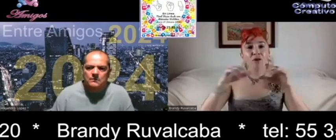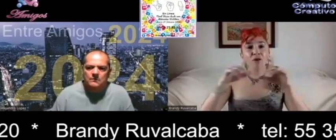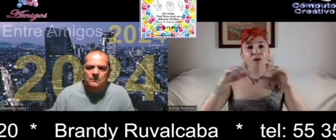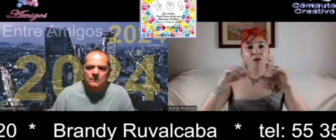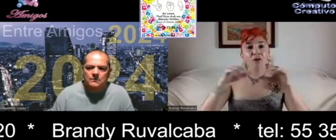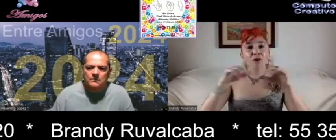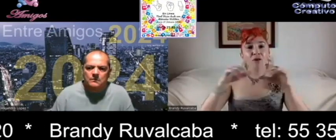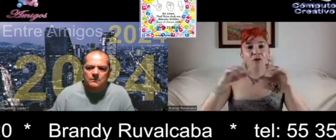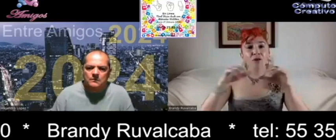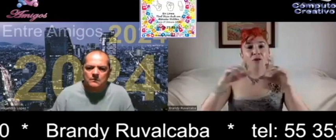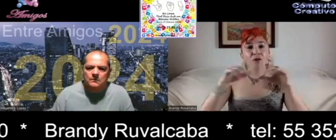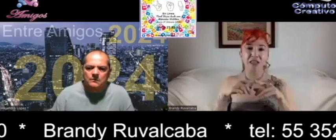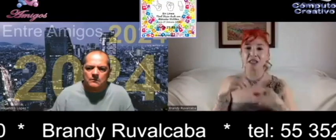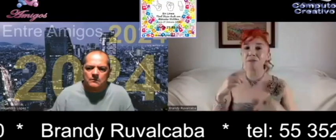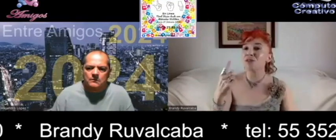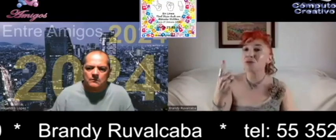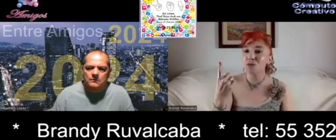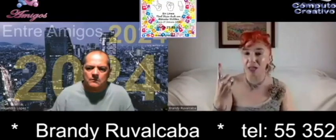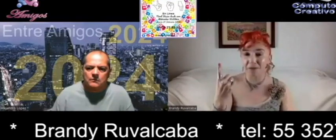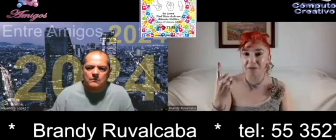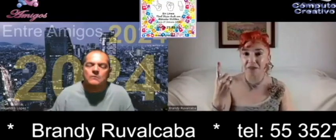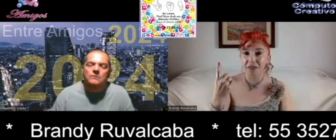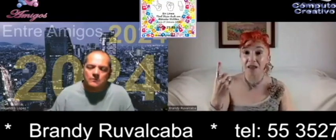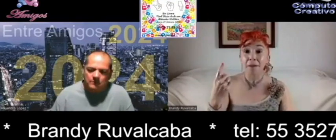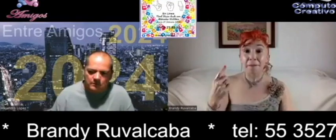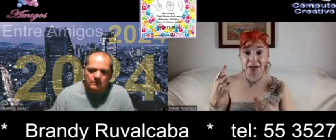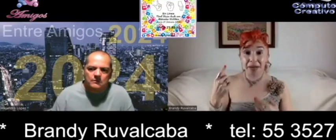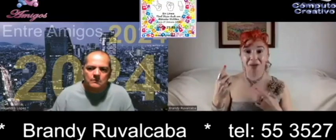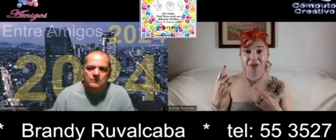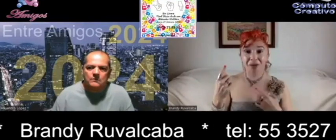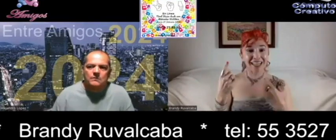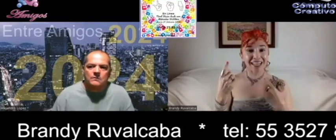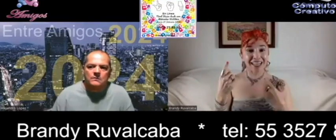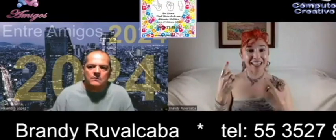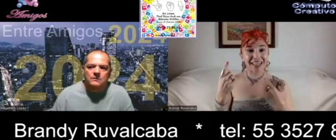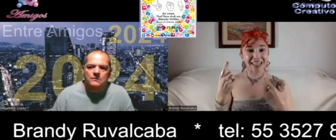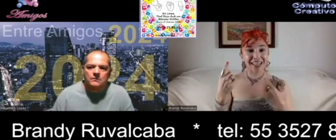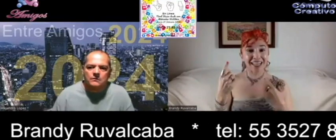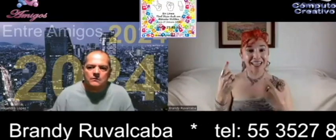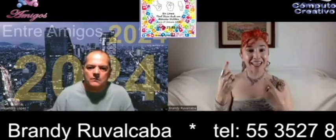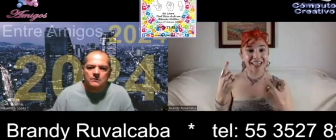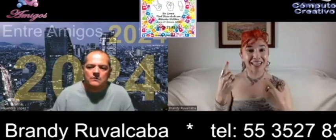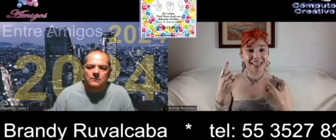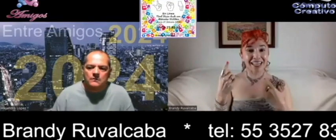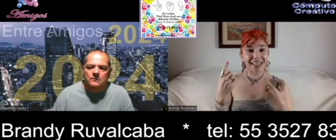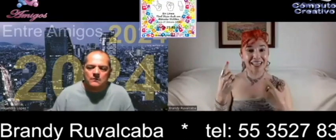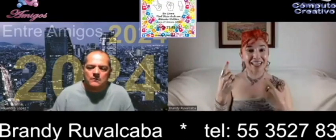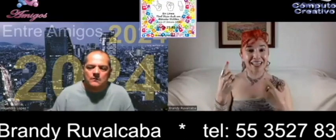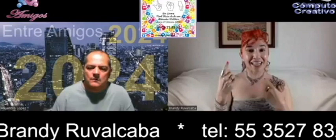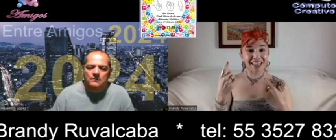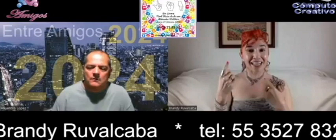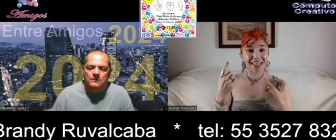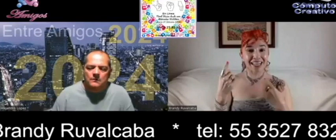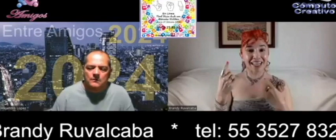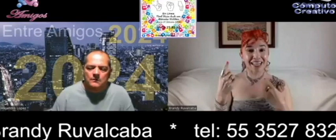lo mejor de 100 personas, nada más una, pero gracias a ese